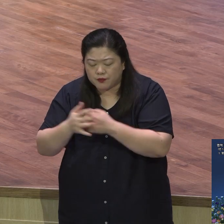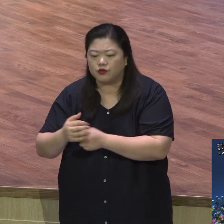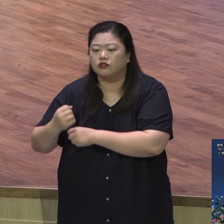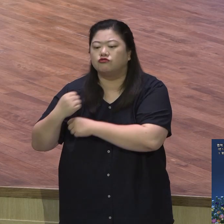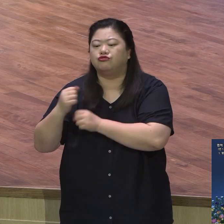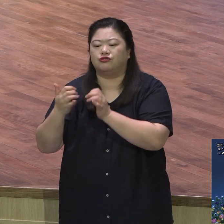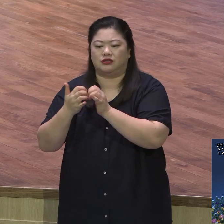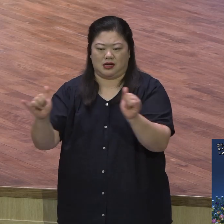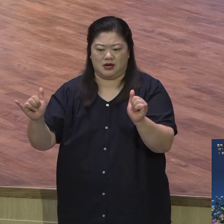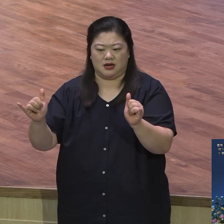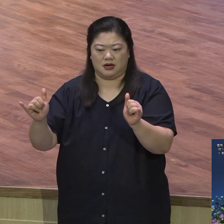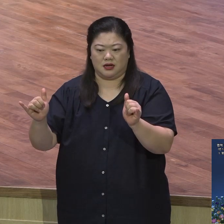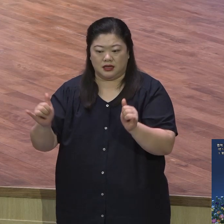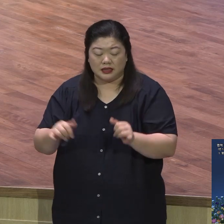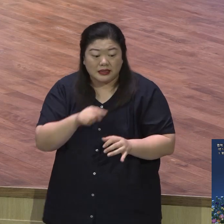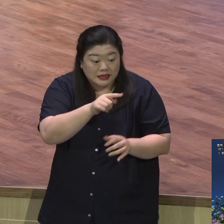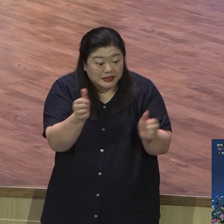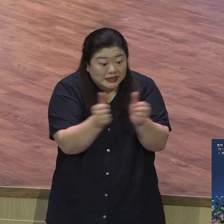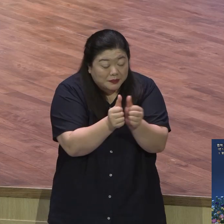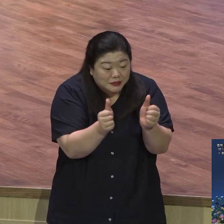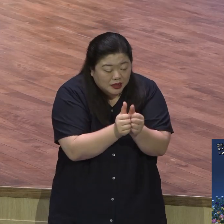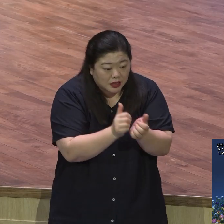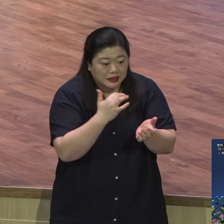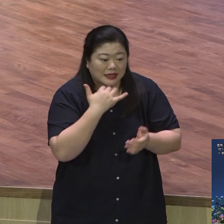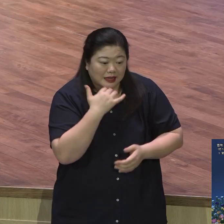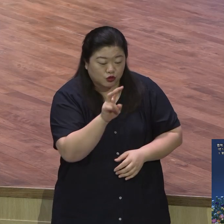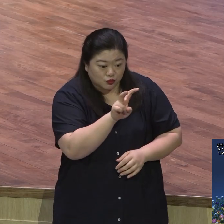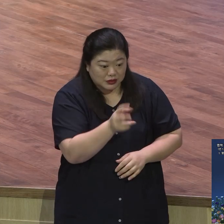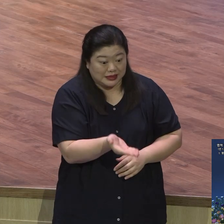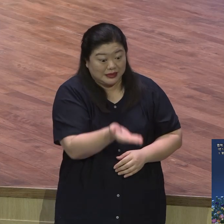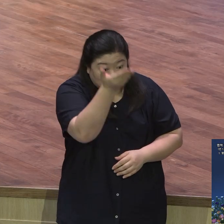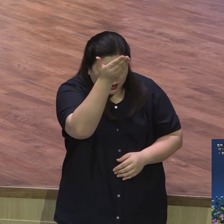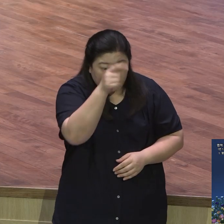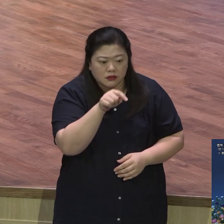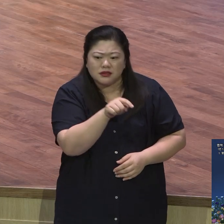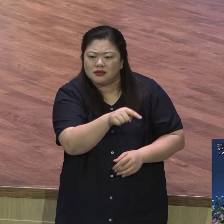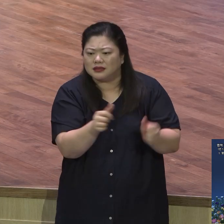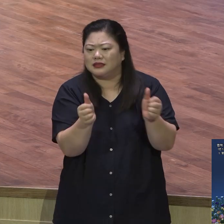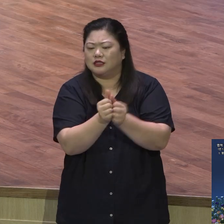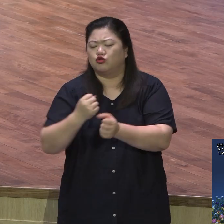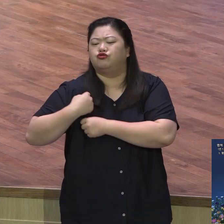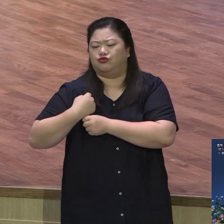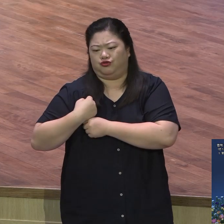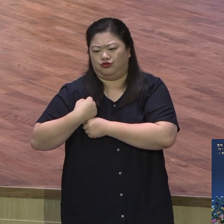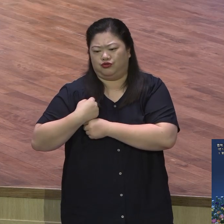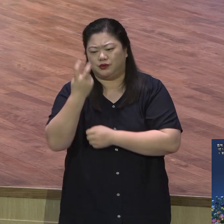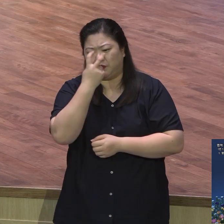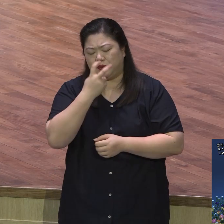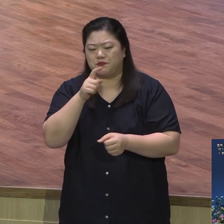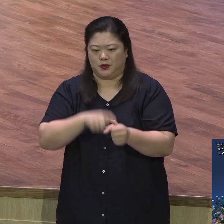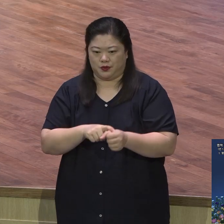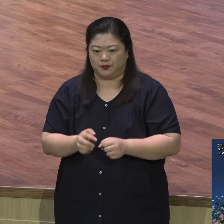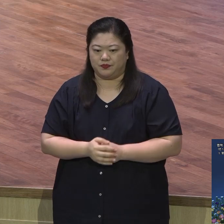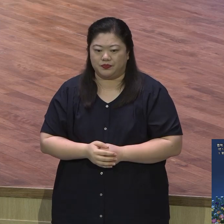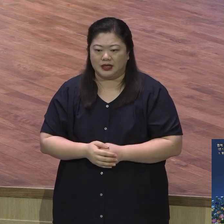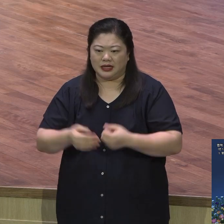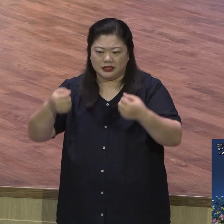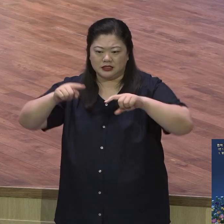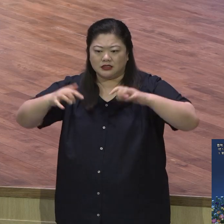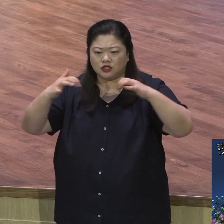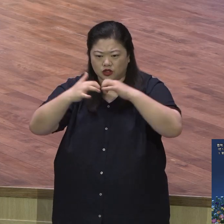사용할 수 있는 대상자를 파악한 거예요. 대상자. 그래서 3절에 보면 20세 이상으로 싸움에 나갈